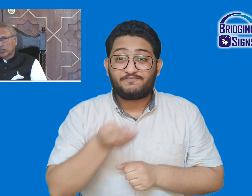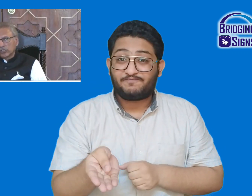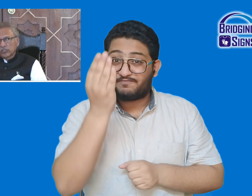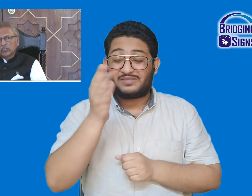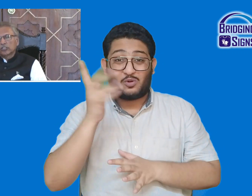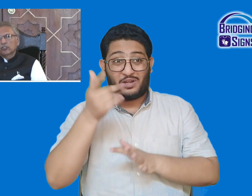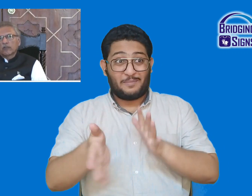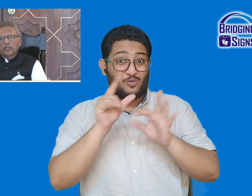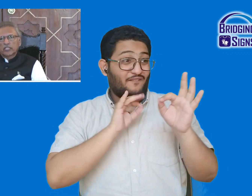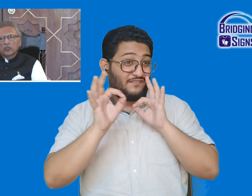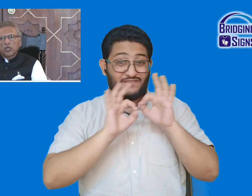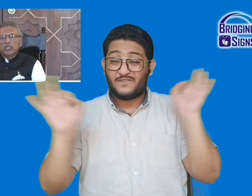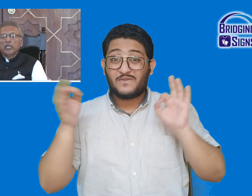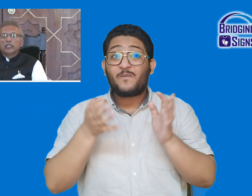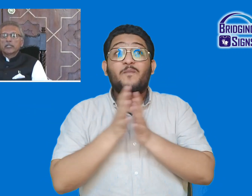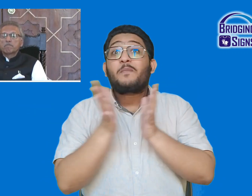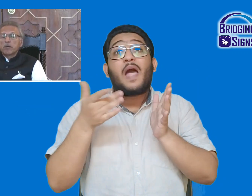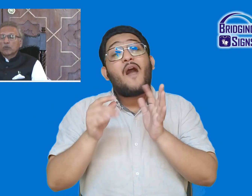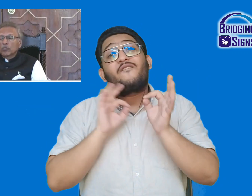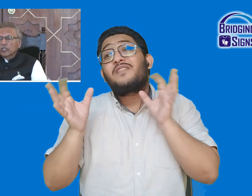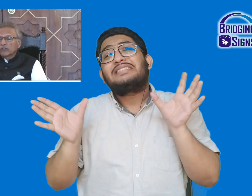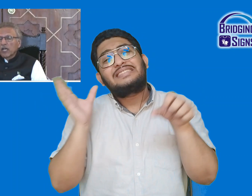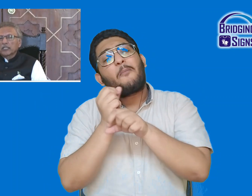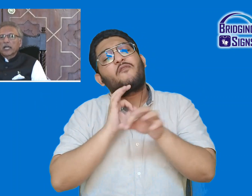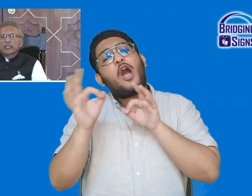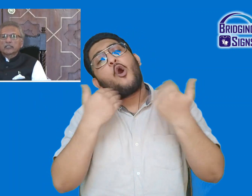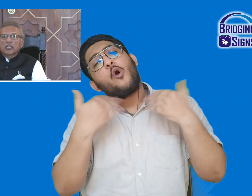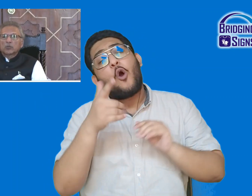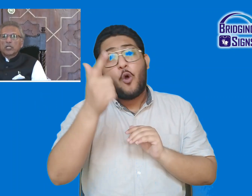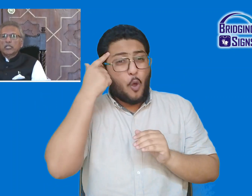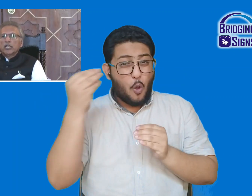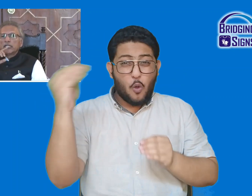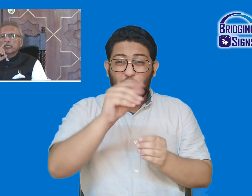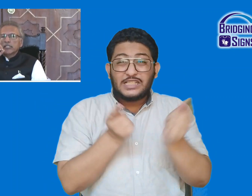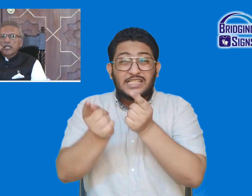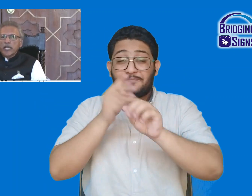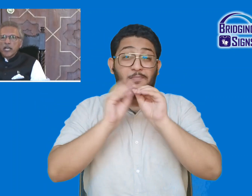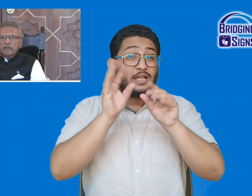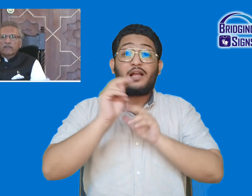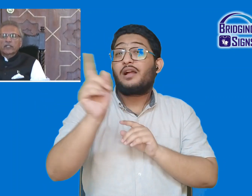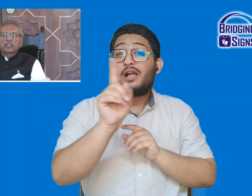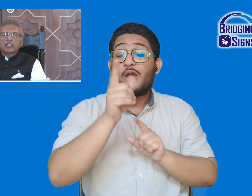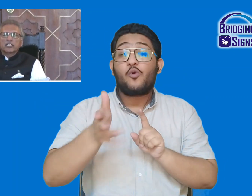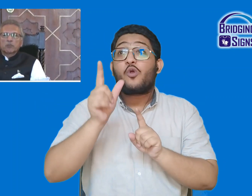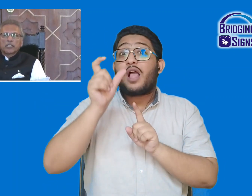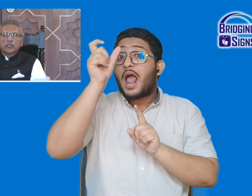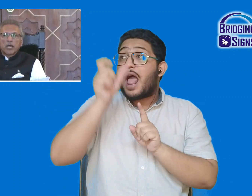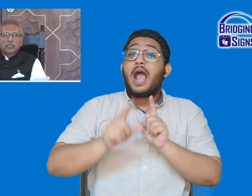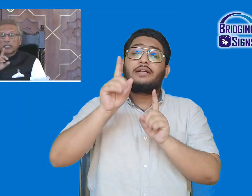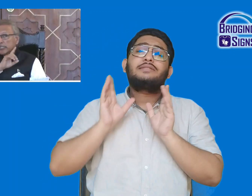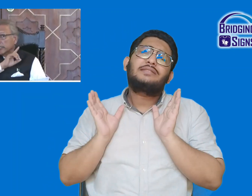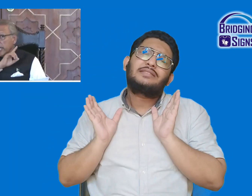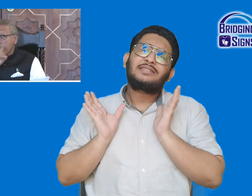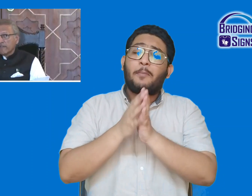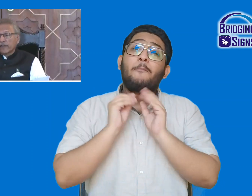کہ جن چیزوں کا فیصلہ ہوا ہے یہ بالکل اتفاق رائے کے ساتھ ہوا ہے۔ کسی ایک فرد نے یہ بات